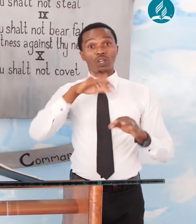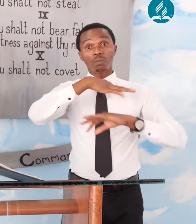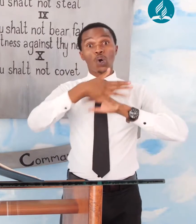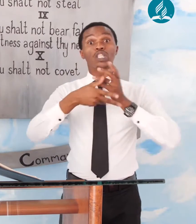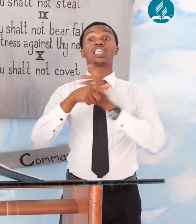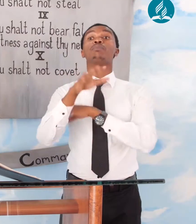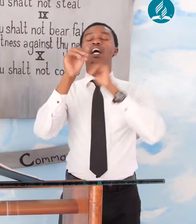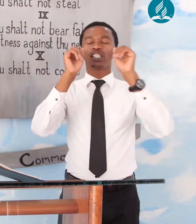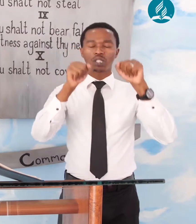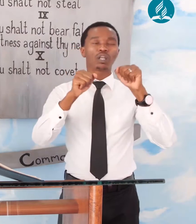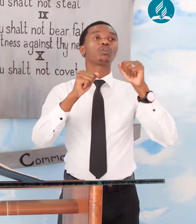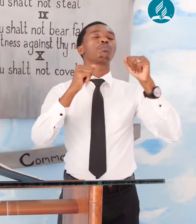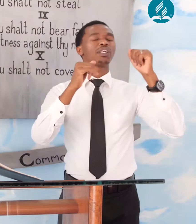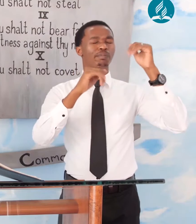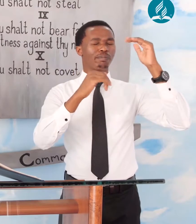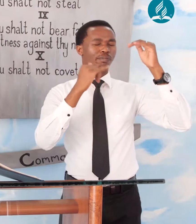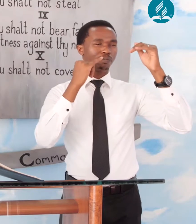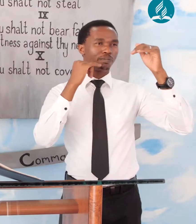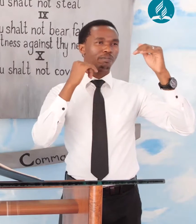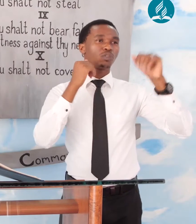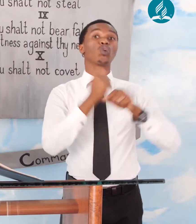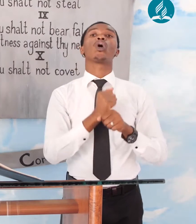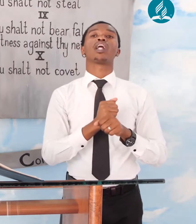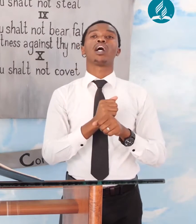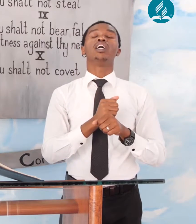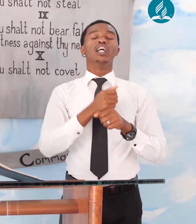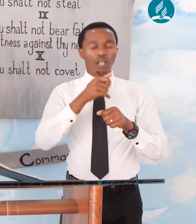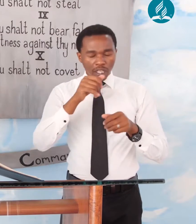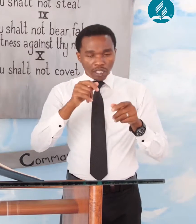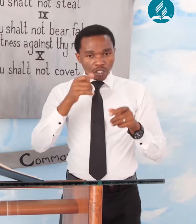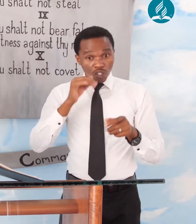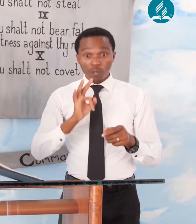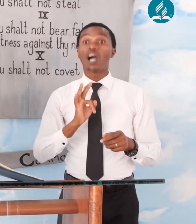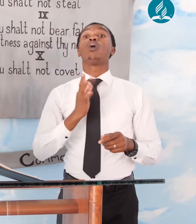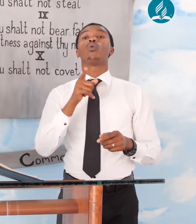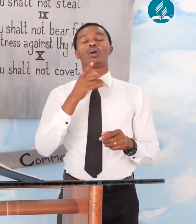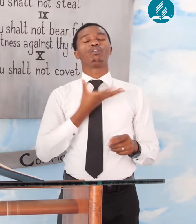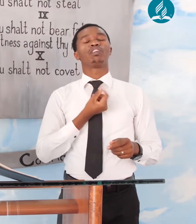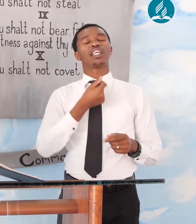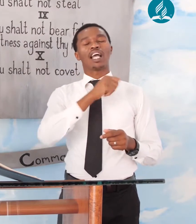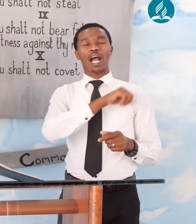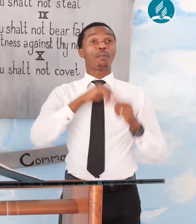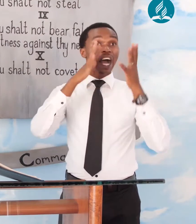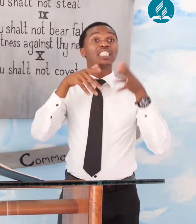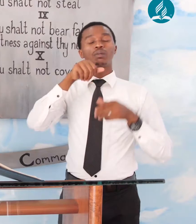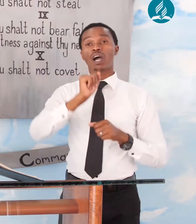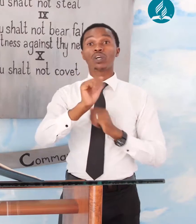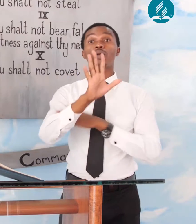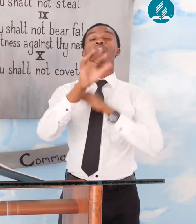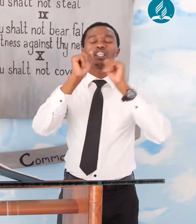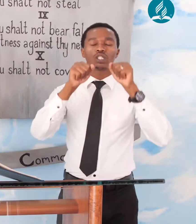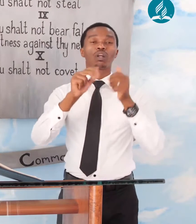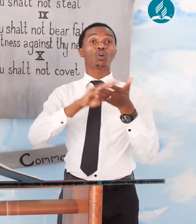Imana irabyikorera nabanzi bawe ishobora kubakoresha bari bazi ko barimo bakugirira nabi